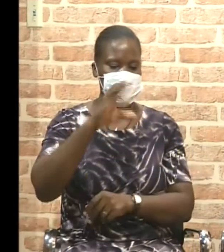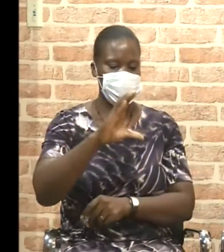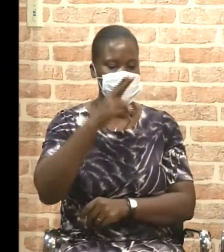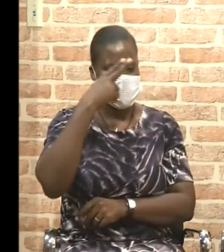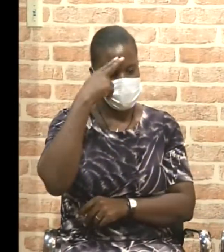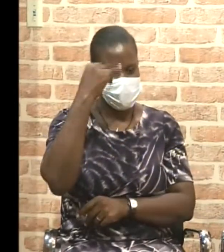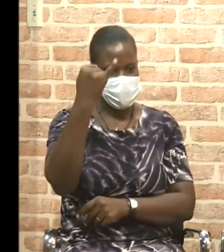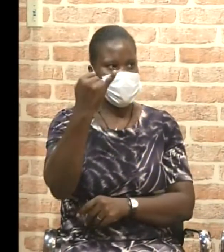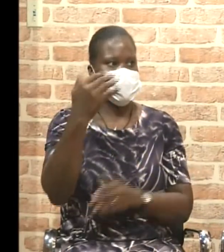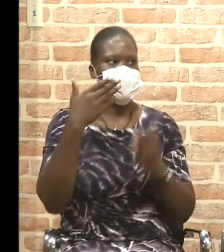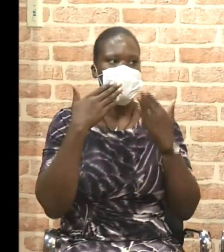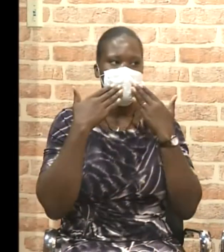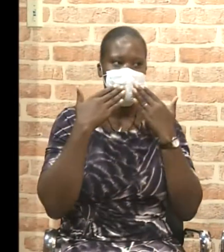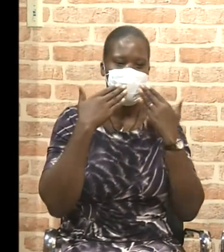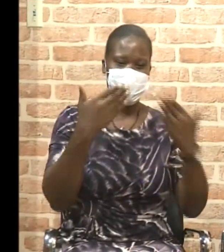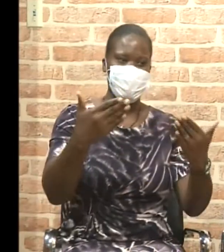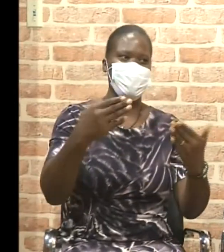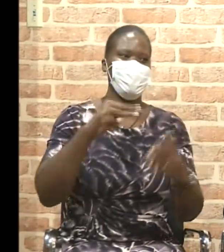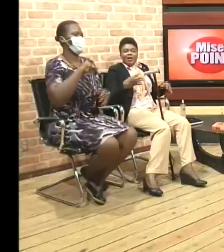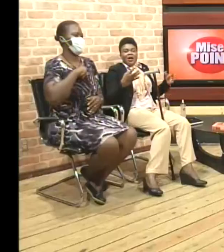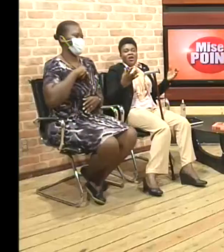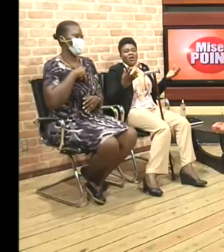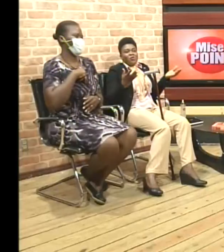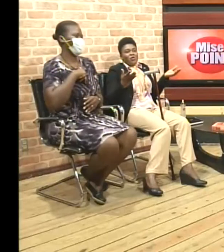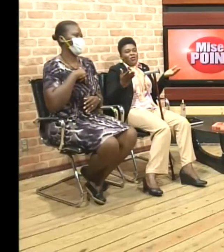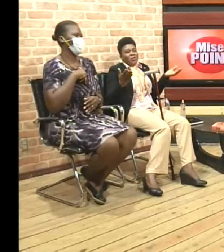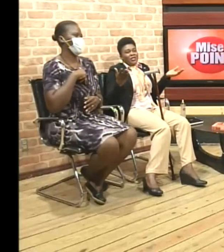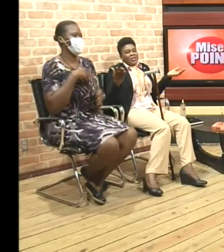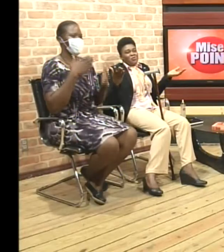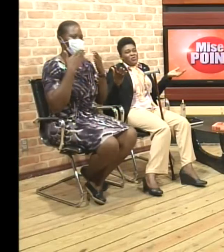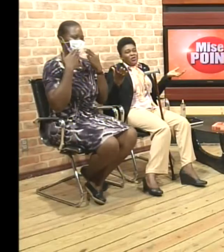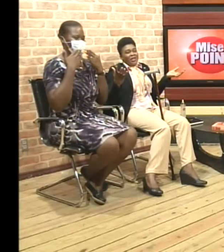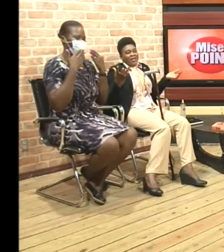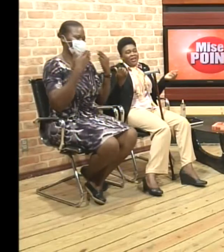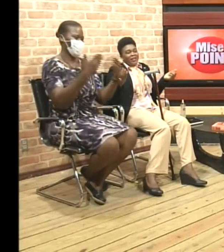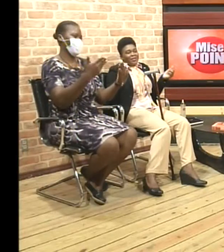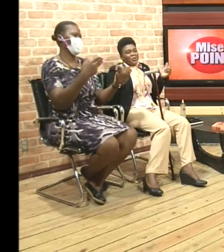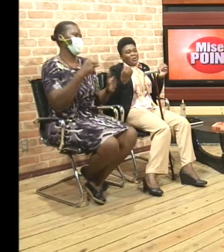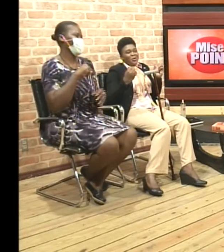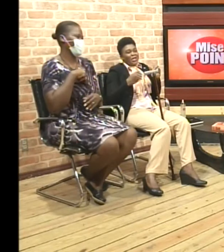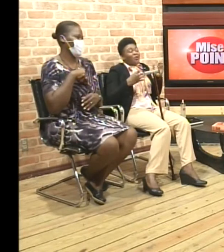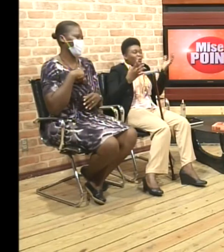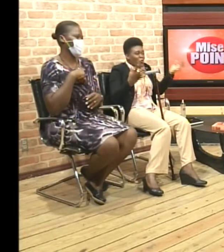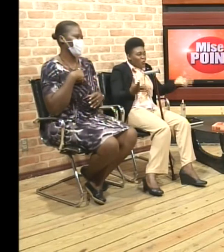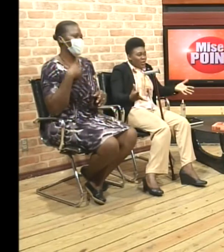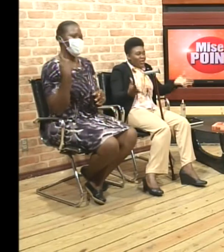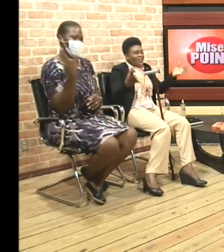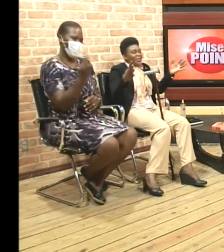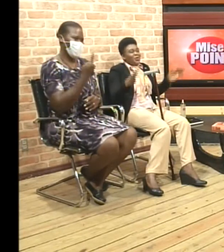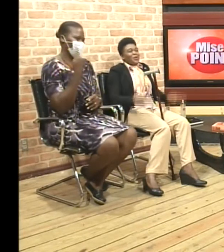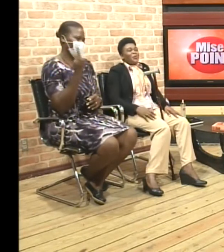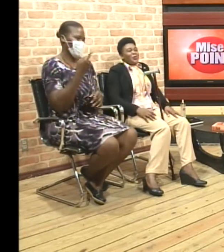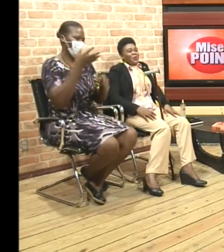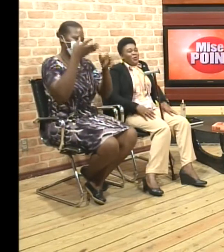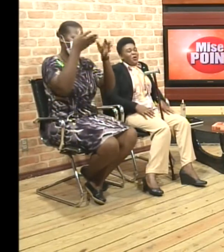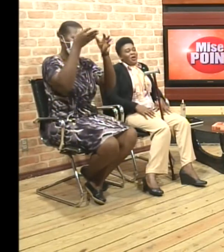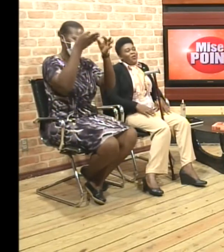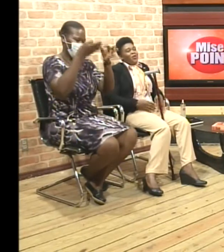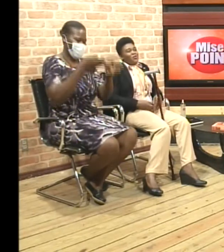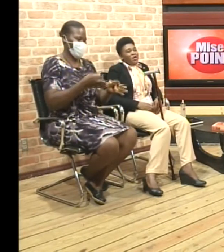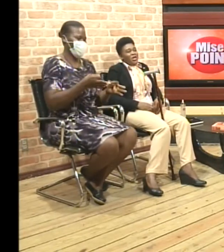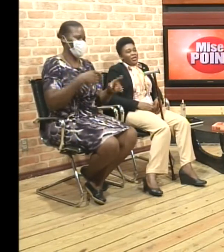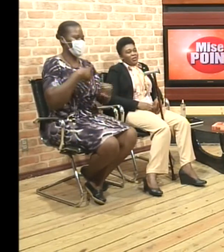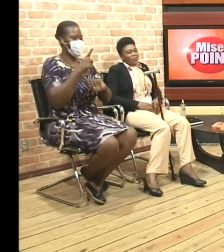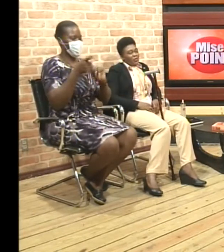Haïti. Bon, merci Muriel. Qui est avec nous? Moi, je remercie Muriel, donc, qui toujours met elle disponible pour nous.